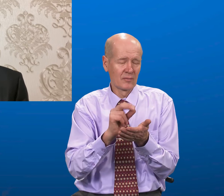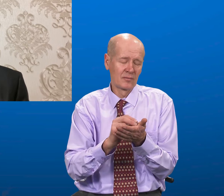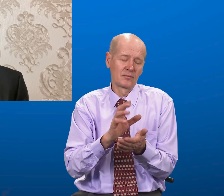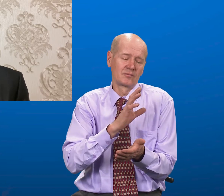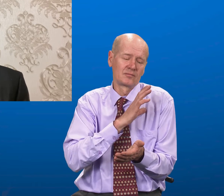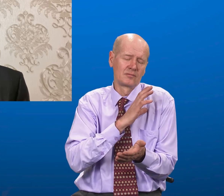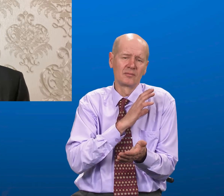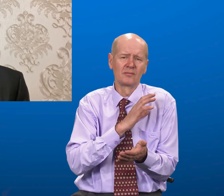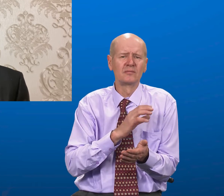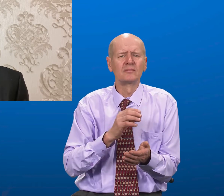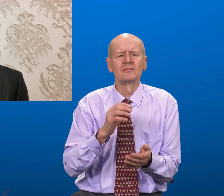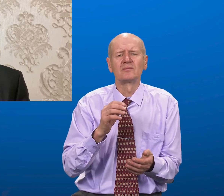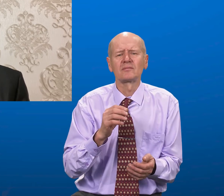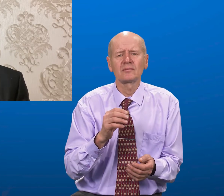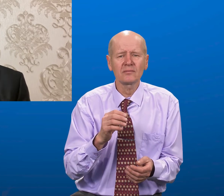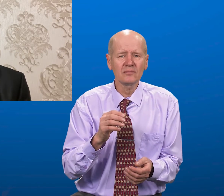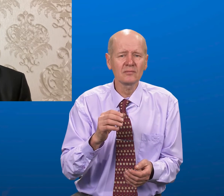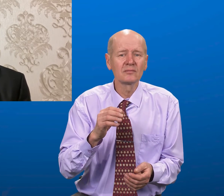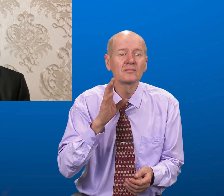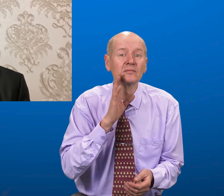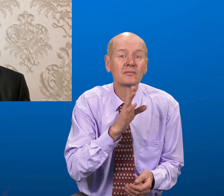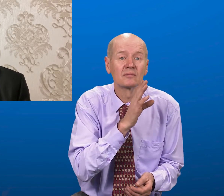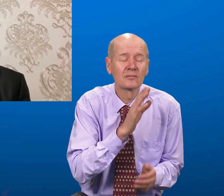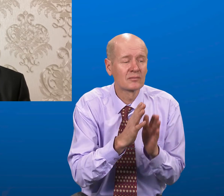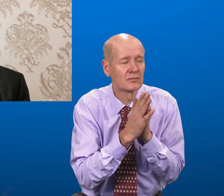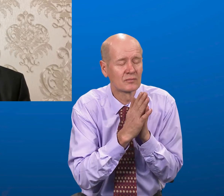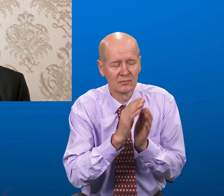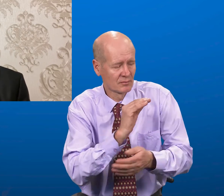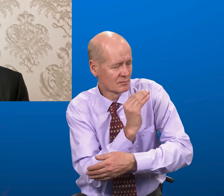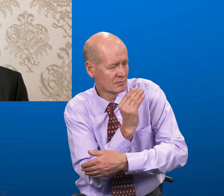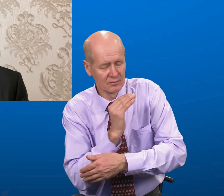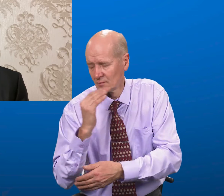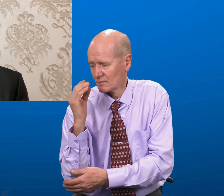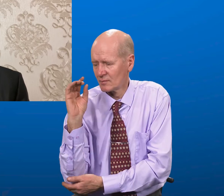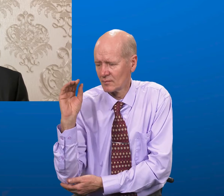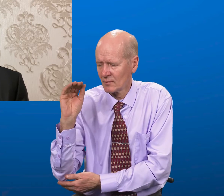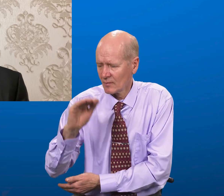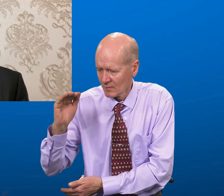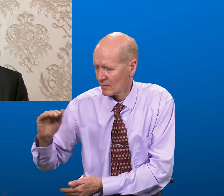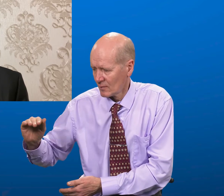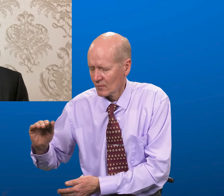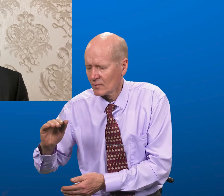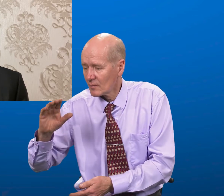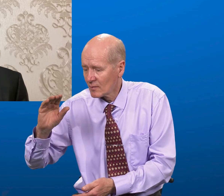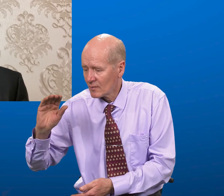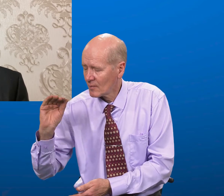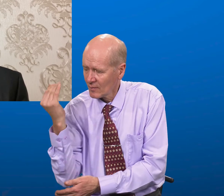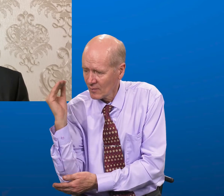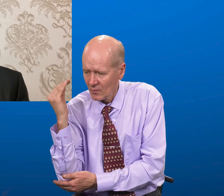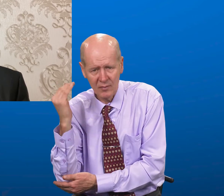просто просит его, например, не лезть гвоздиком в розетку, потому что это опасно.